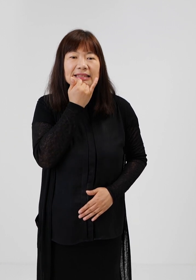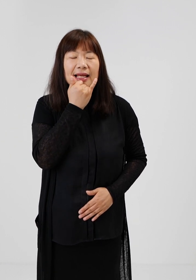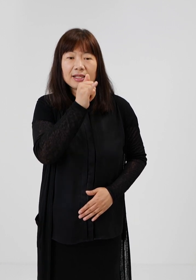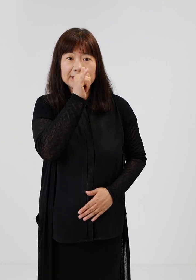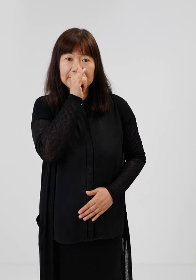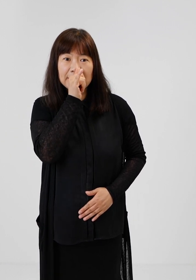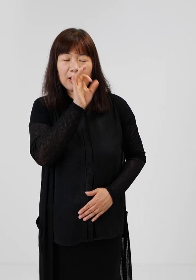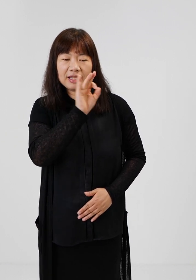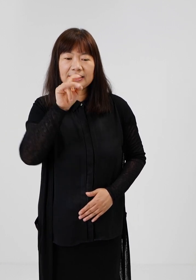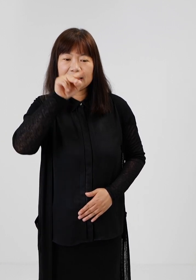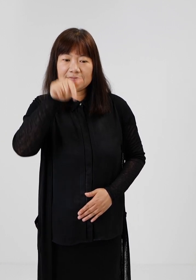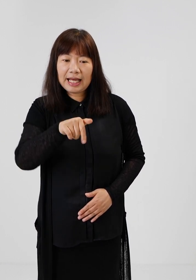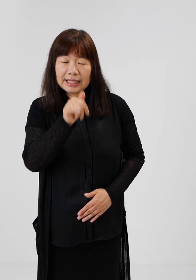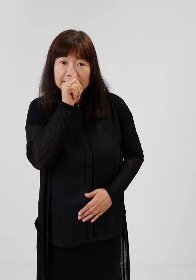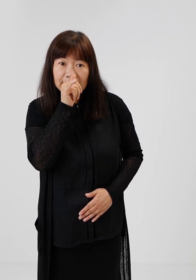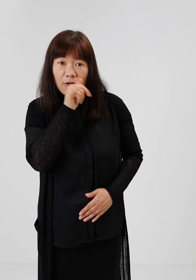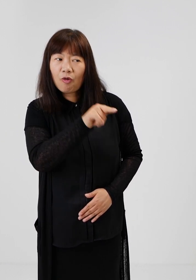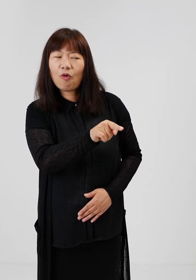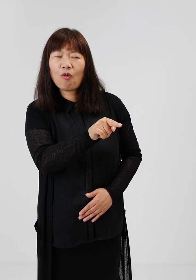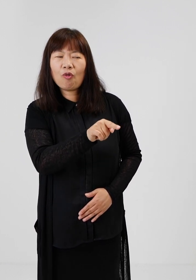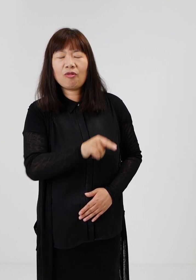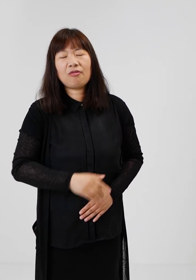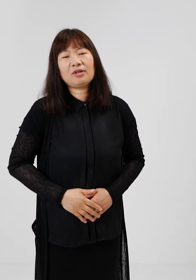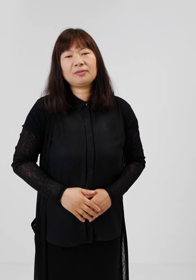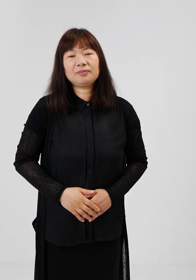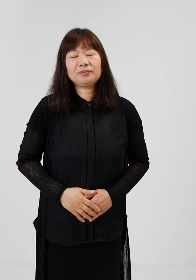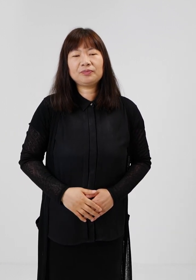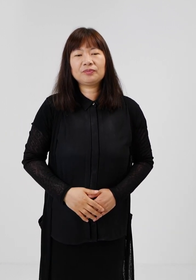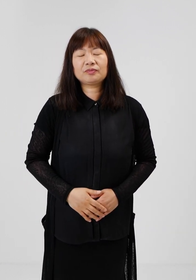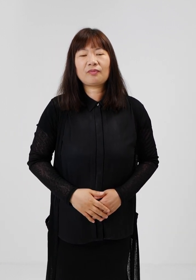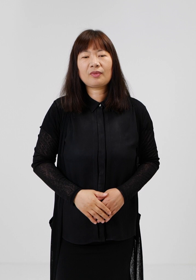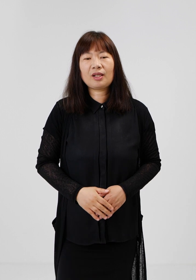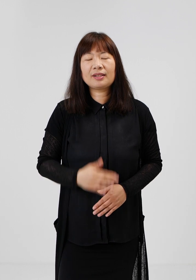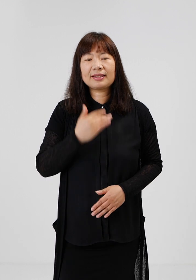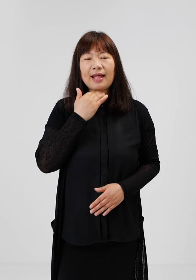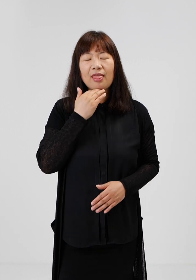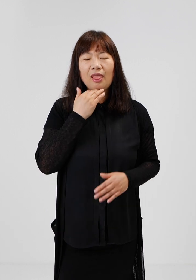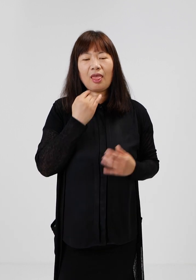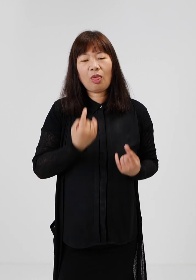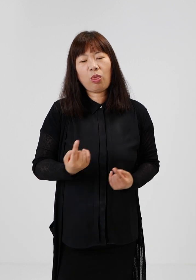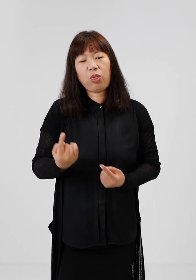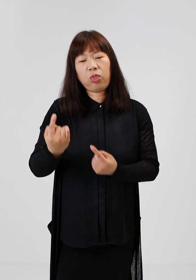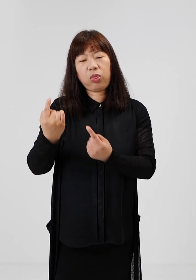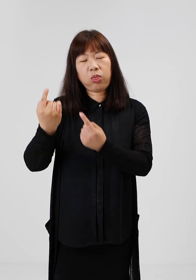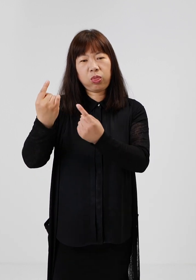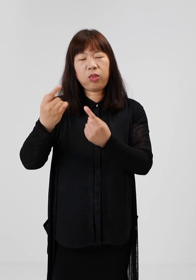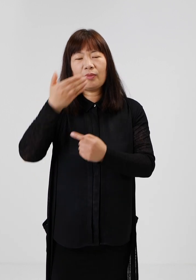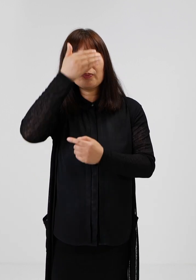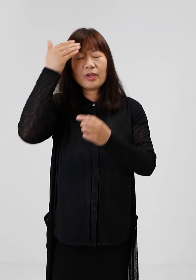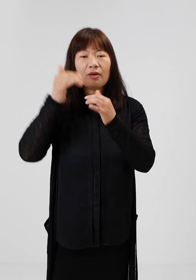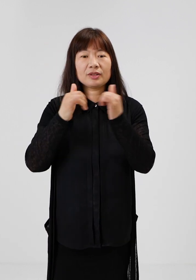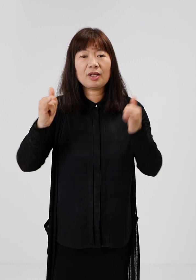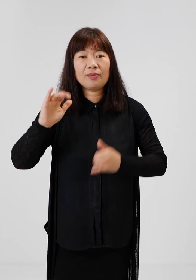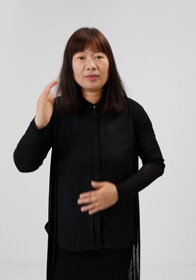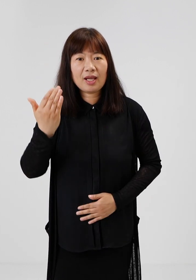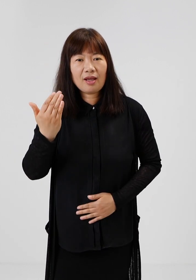잘 아시는 대로 그 이삭이 어느 정도 나이가 들어 이제 청년이 됐는데 어느 날